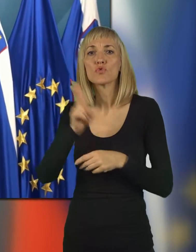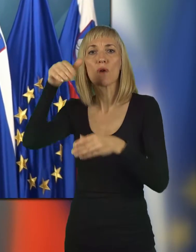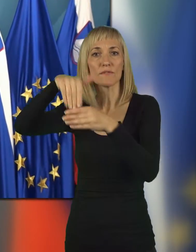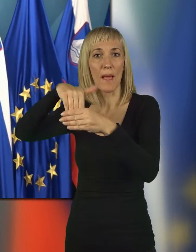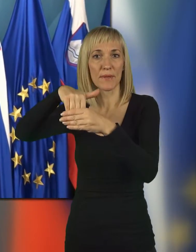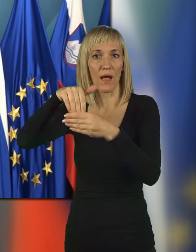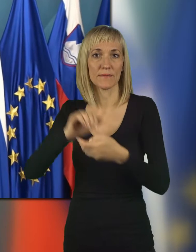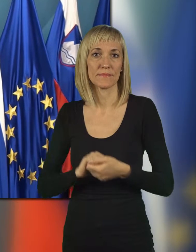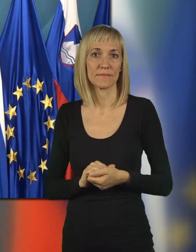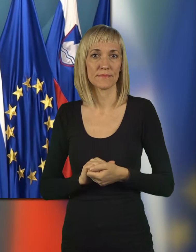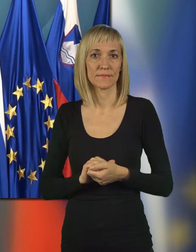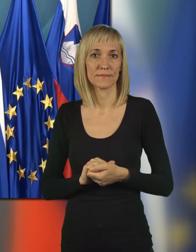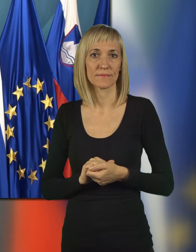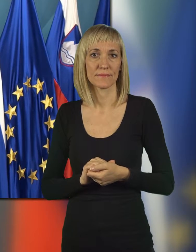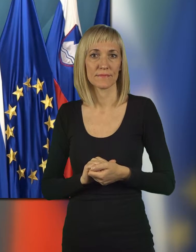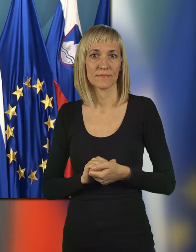temo.